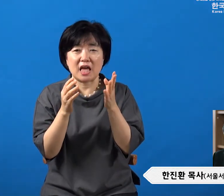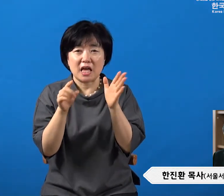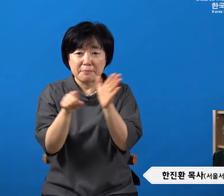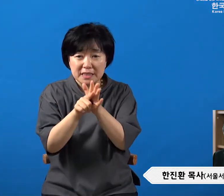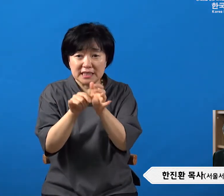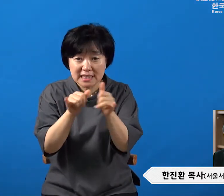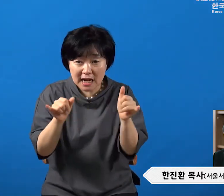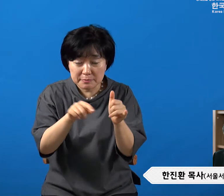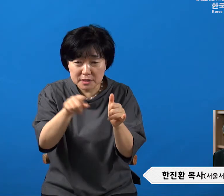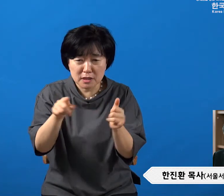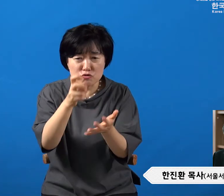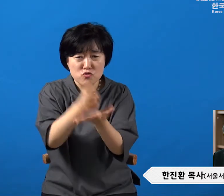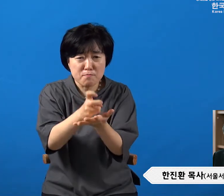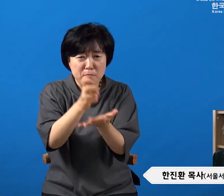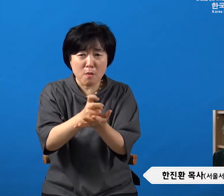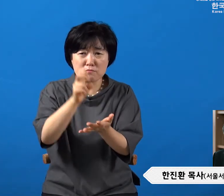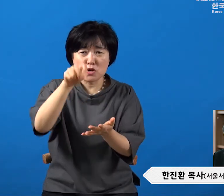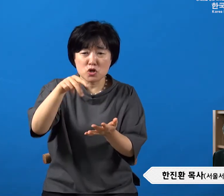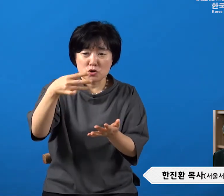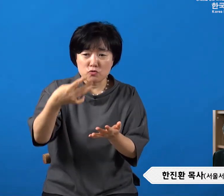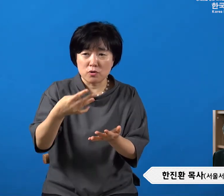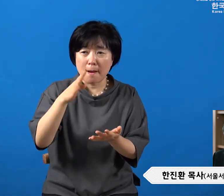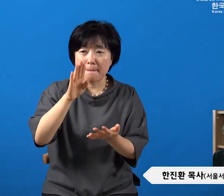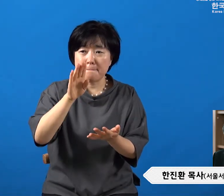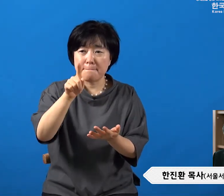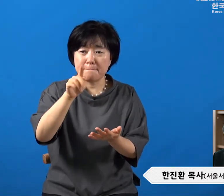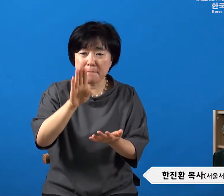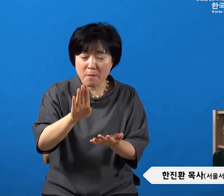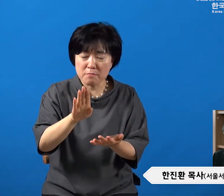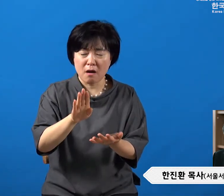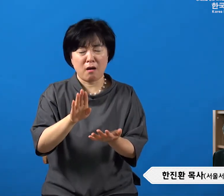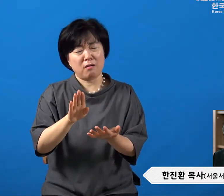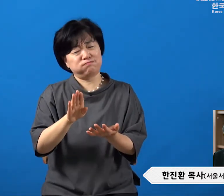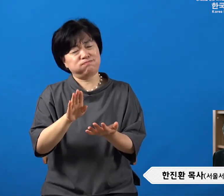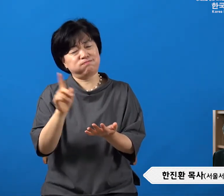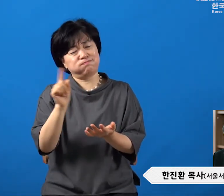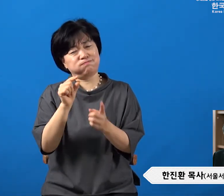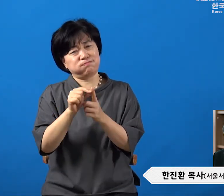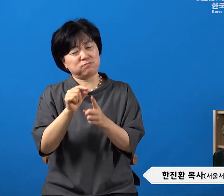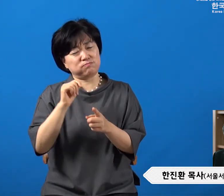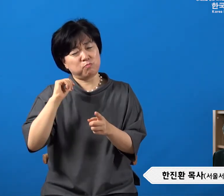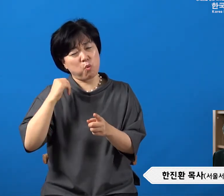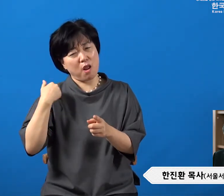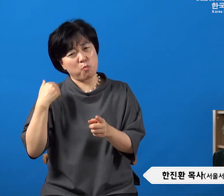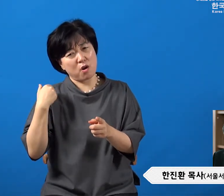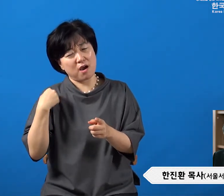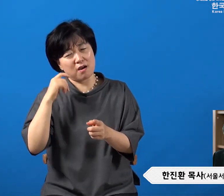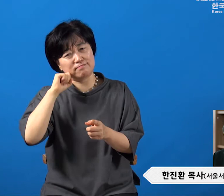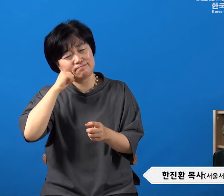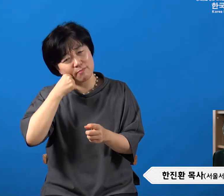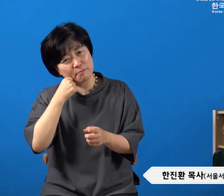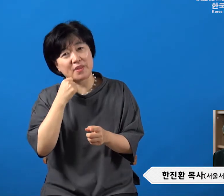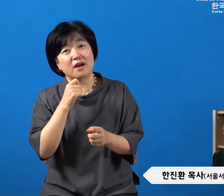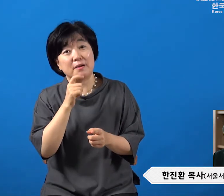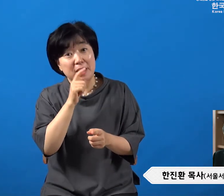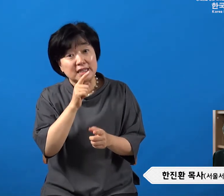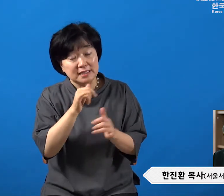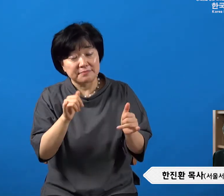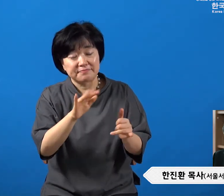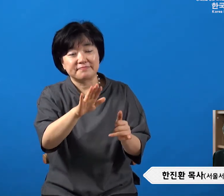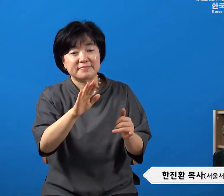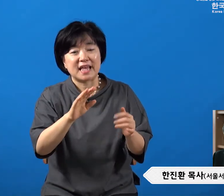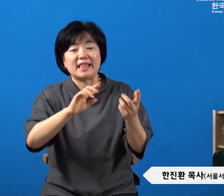말씀이라는 단어로 바꾸어도 됩니다. 율법은 간단하게 말하면 하나님의 말씀이니까요. 구약에 기록되어 있는